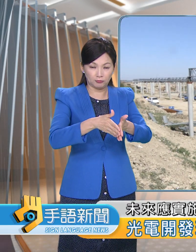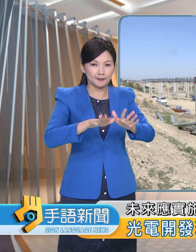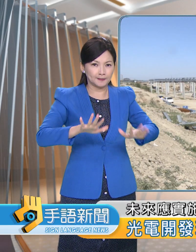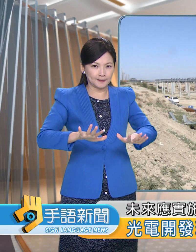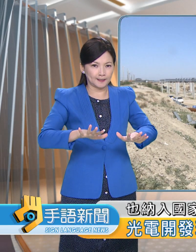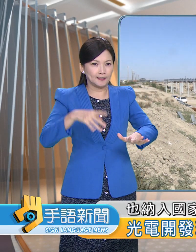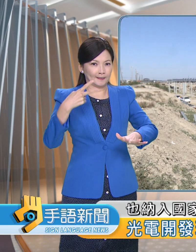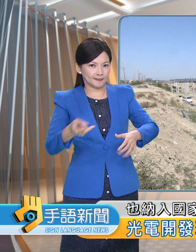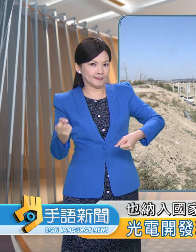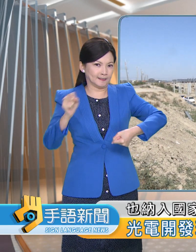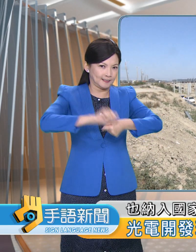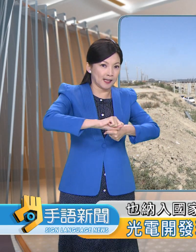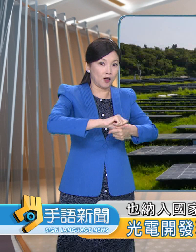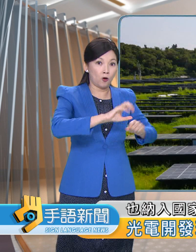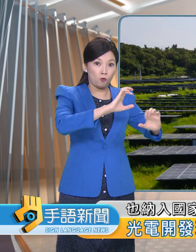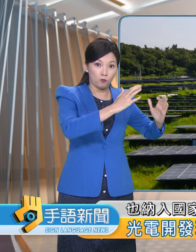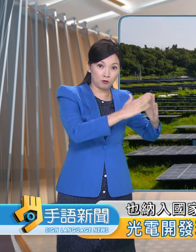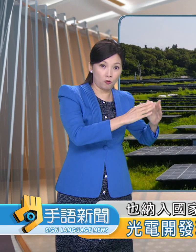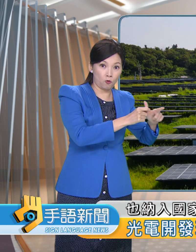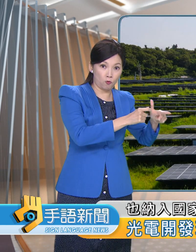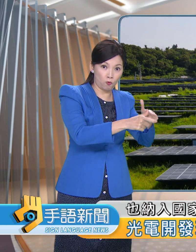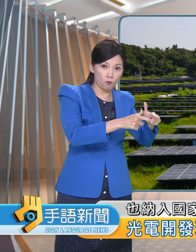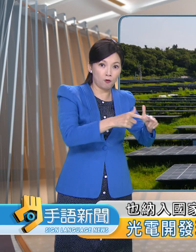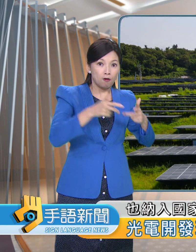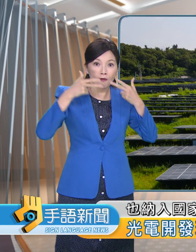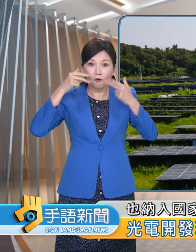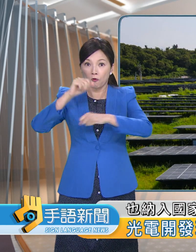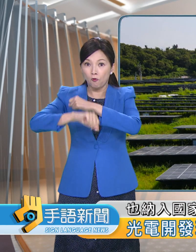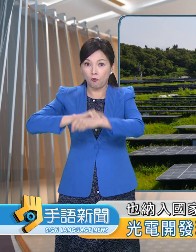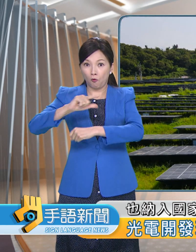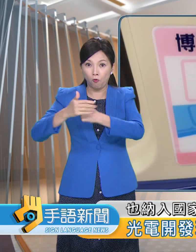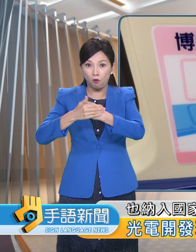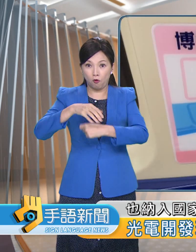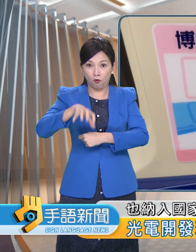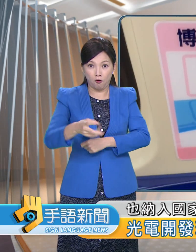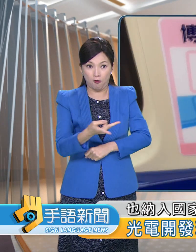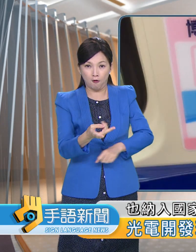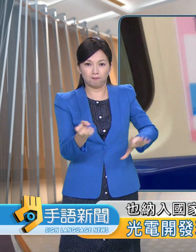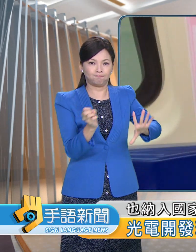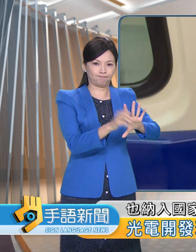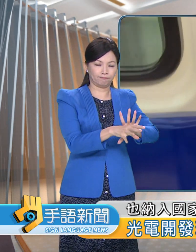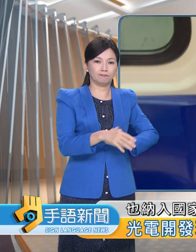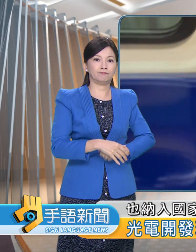地，也纳入国家公园以及野生动物保护区。